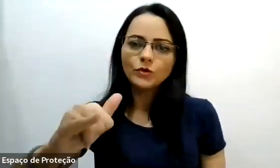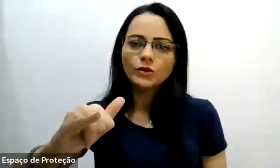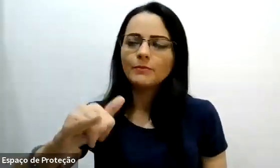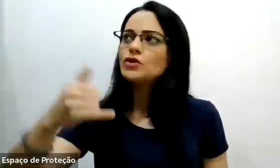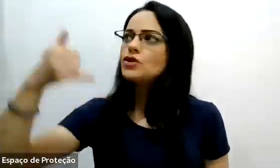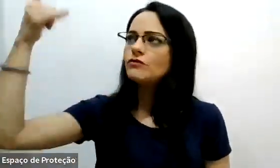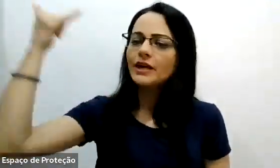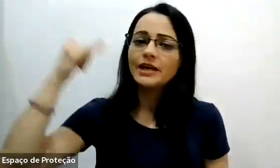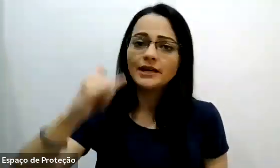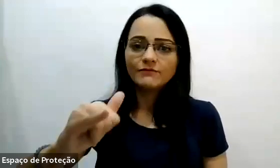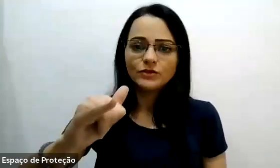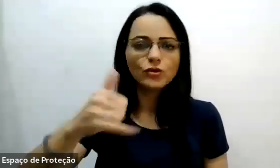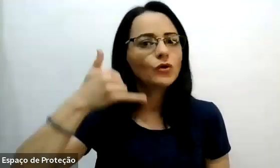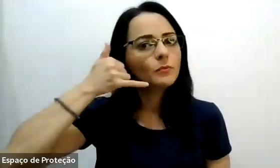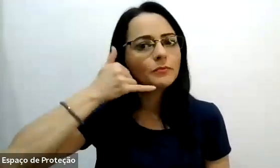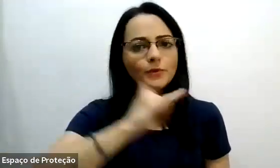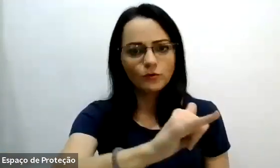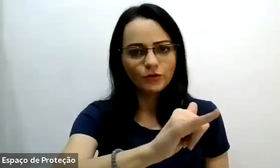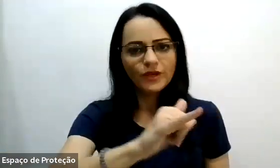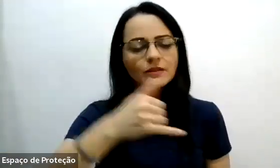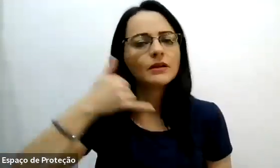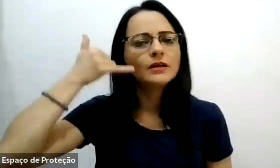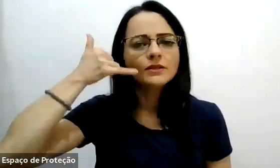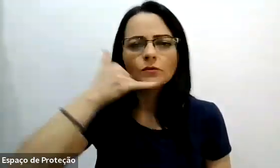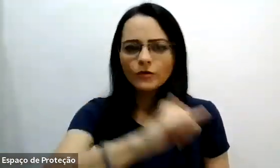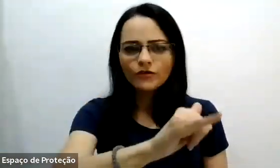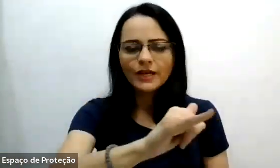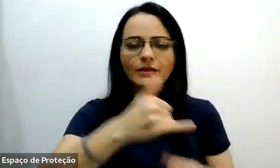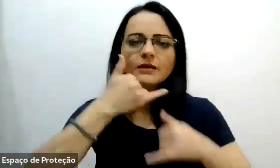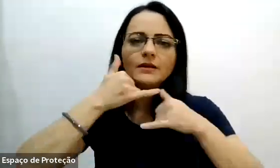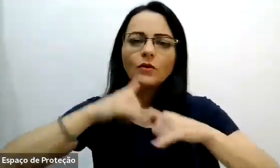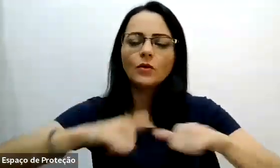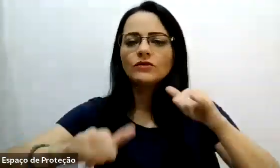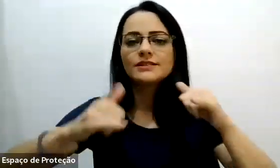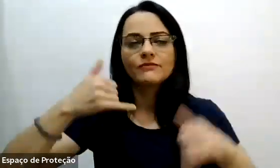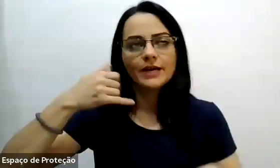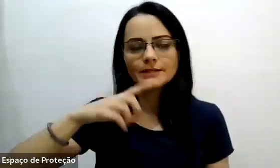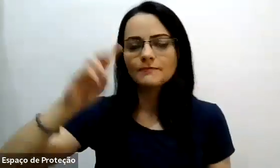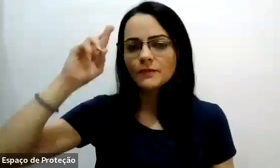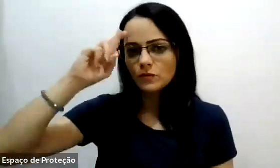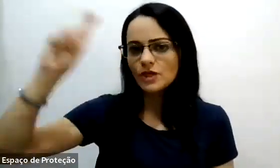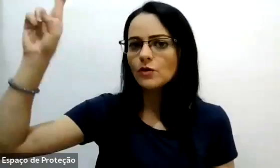muito repetitivo, né? Ele avisou pelo profeta. Então, o profeta, ou você faz o